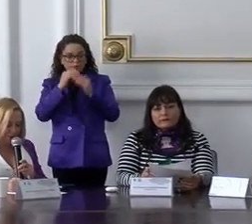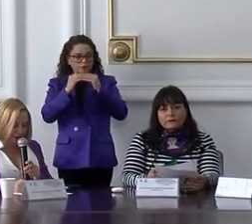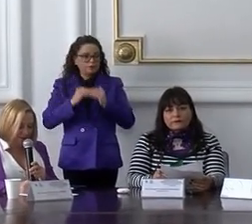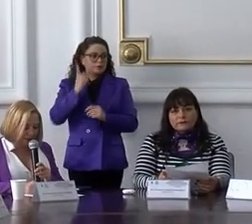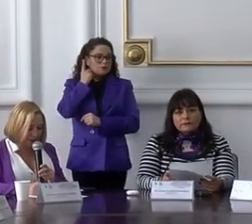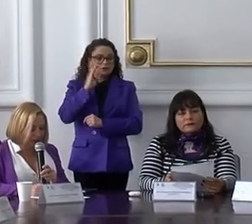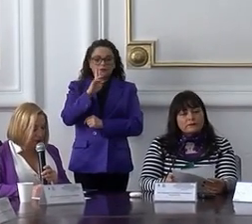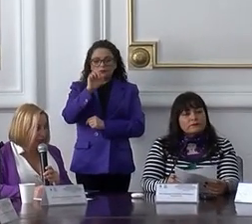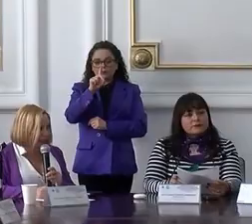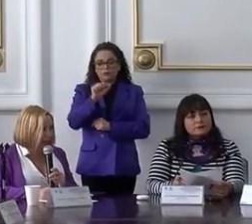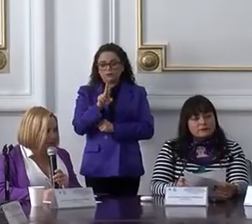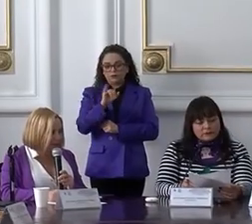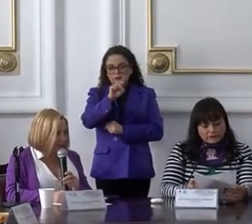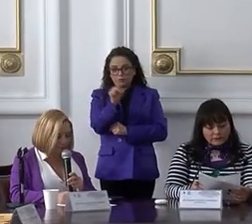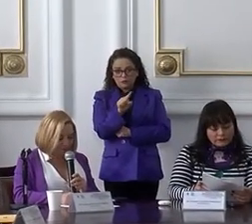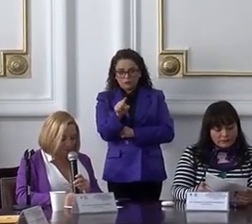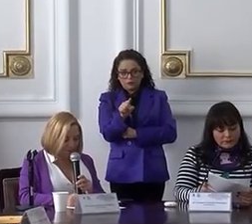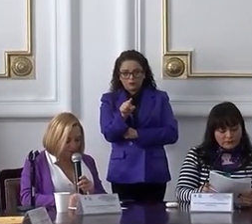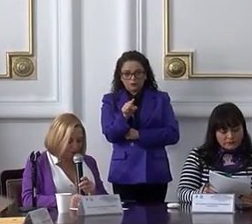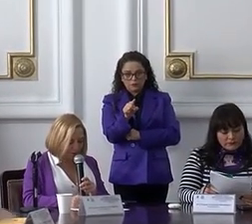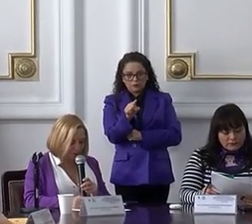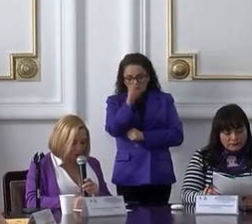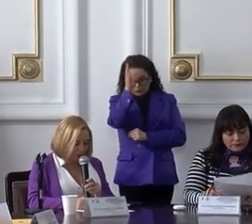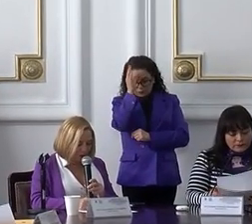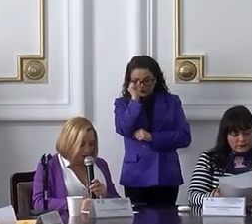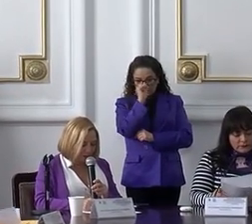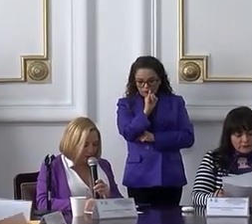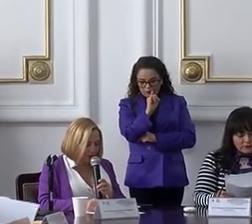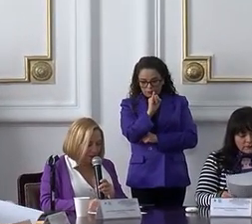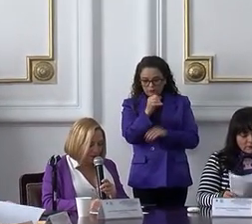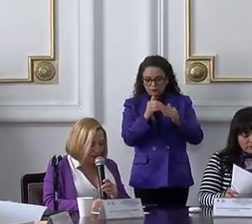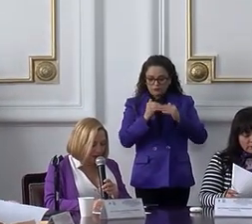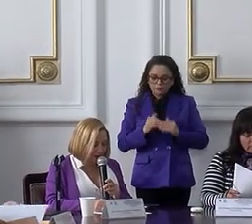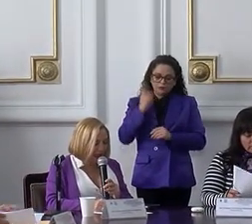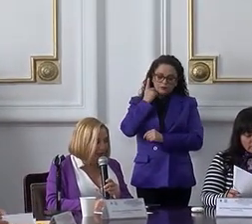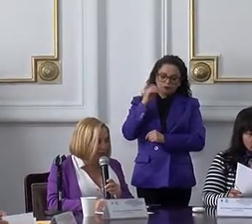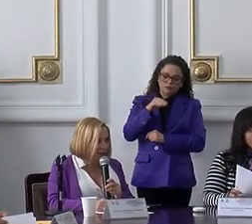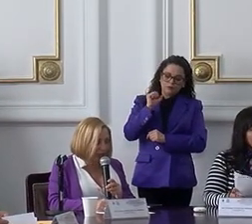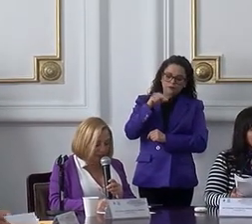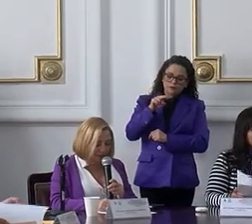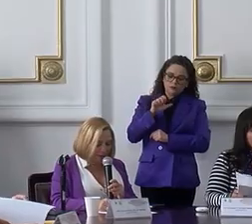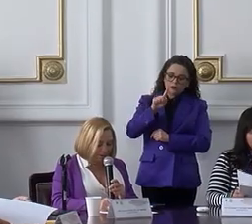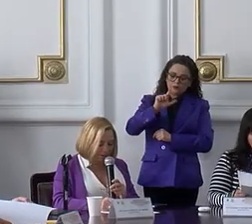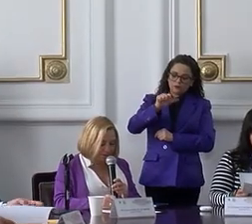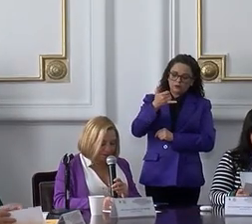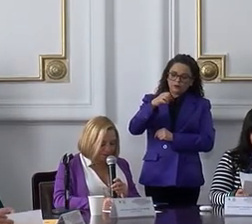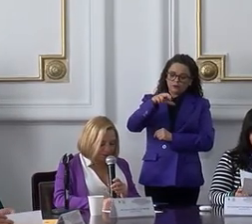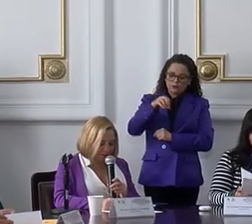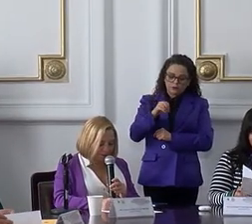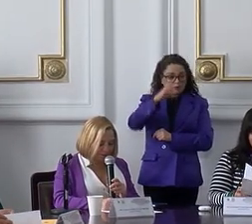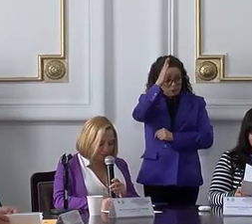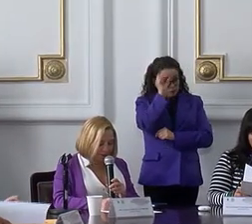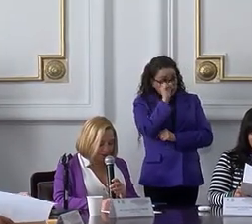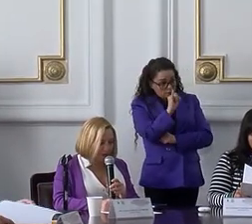Diputada Brenda Fabiola Ruiz Aguilar. Ruiz Aguilar, a favor. Diputado Manuel Talayero Pariente. Manuel